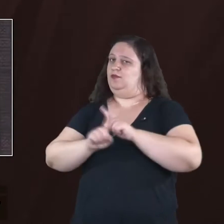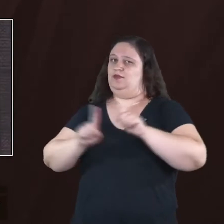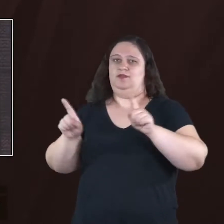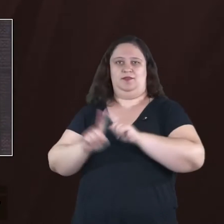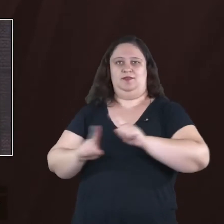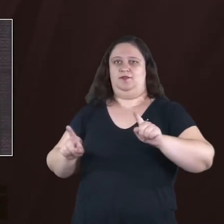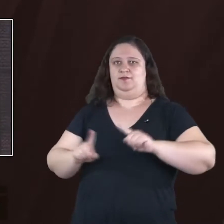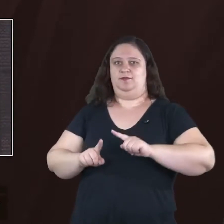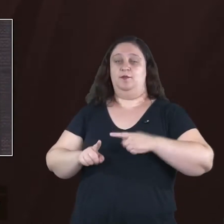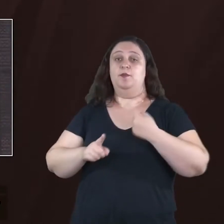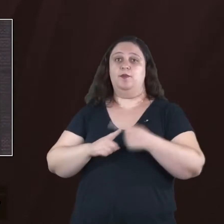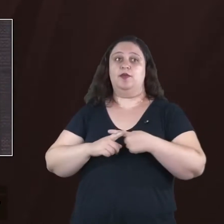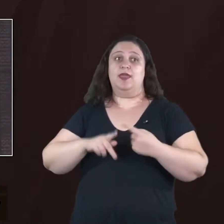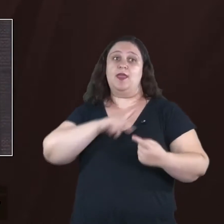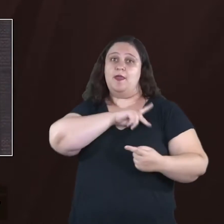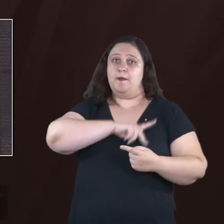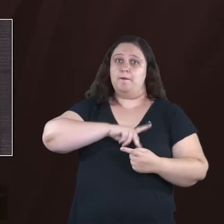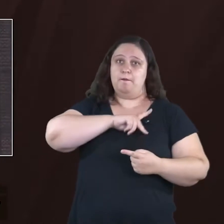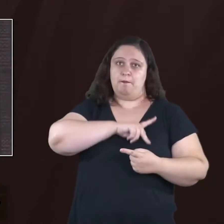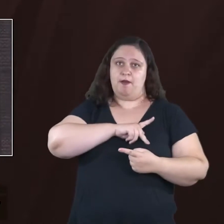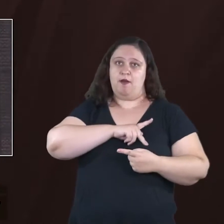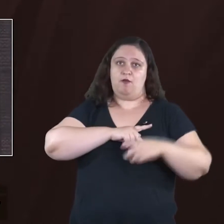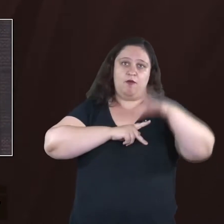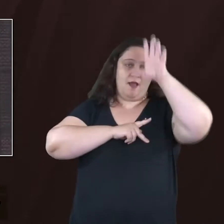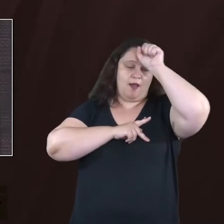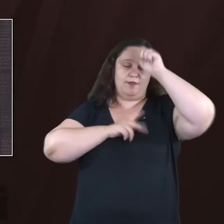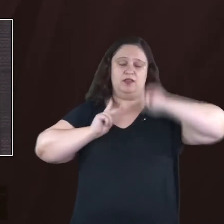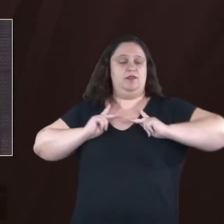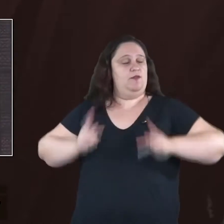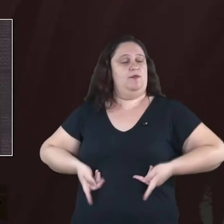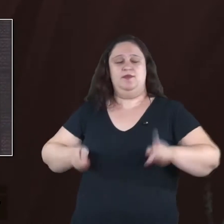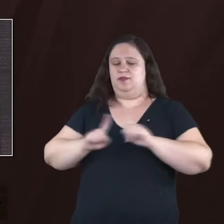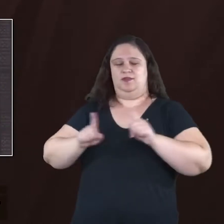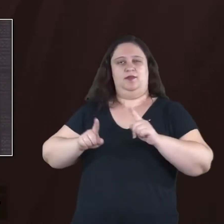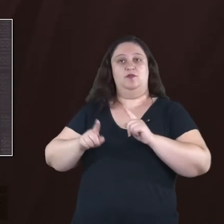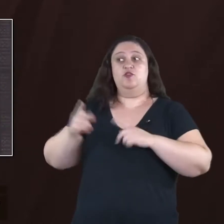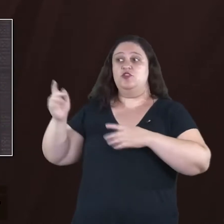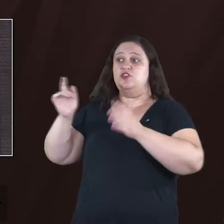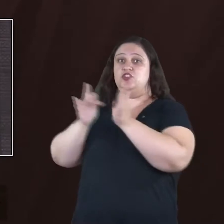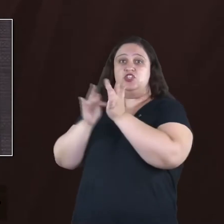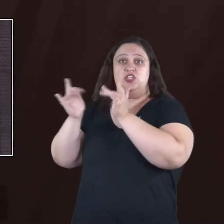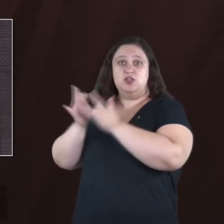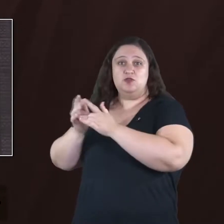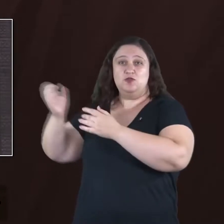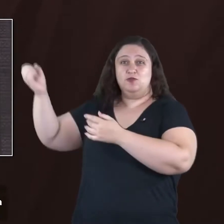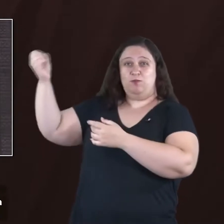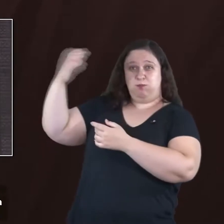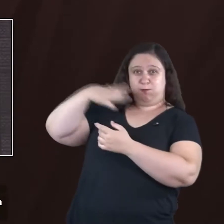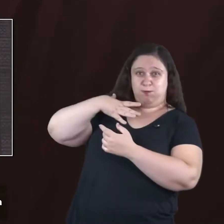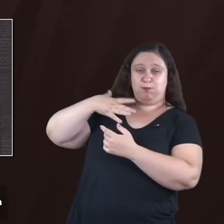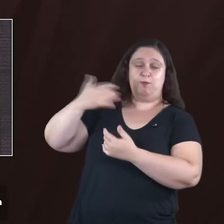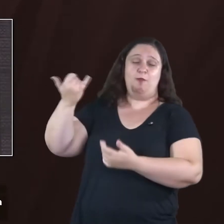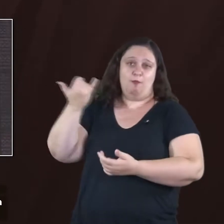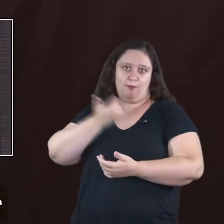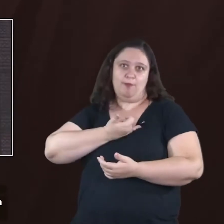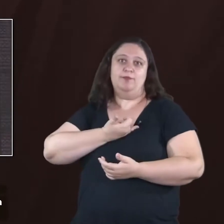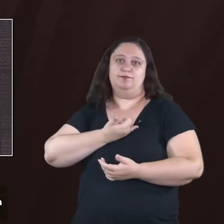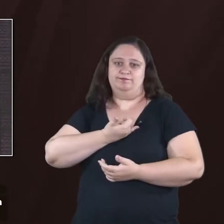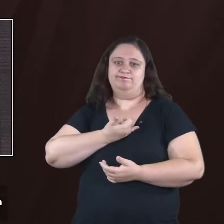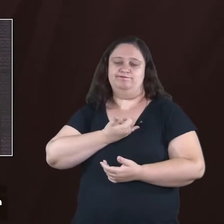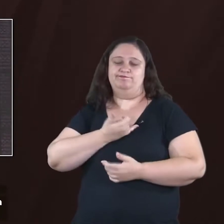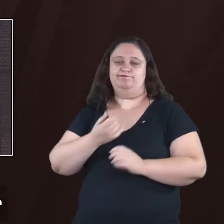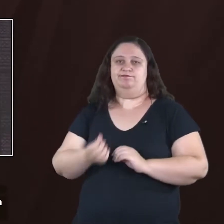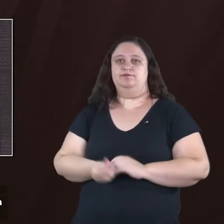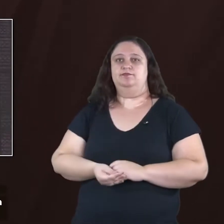homem algum, ele recebeu diretamente de Jesus. Porque eu não o recebi, nem o aprendi de